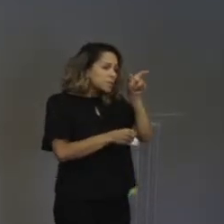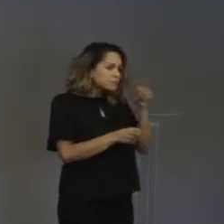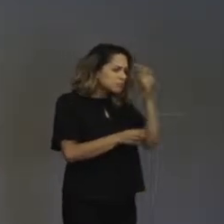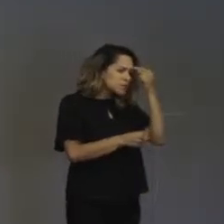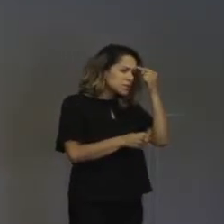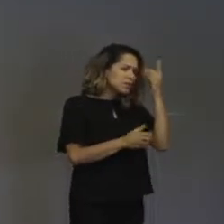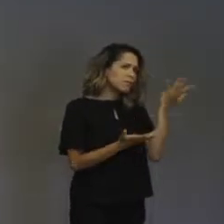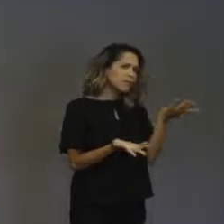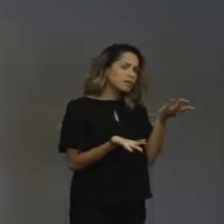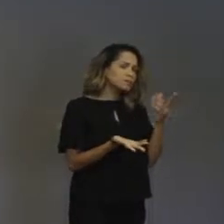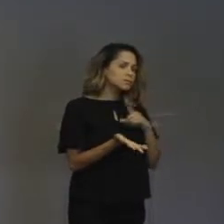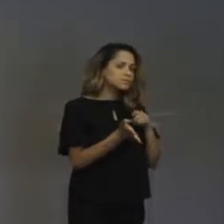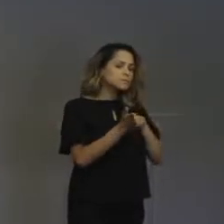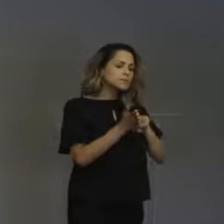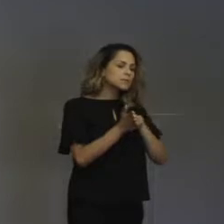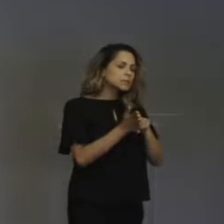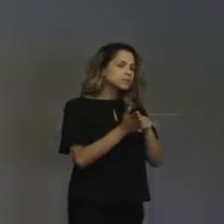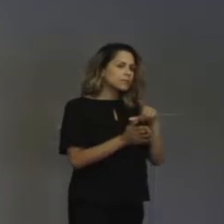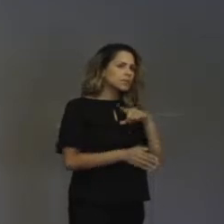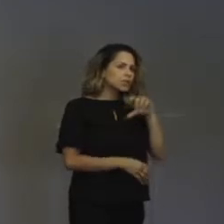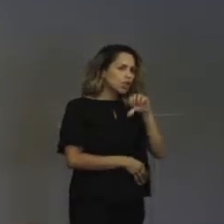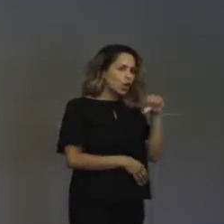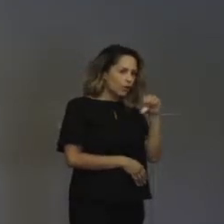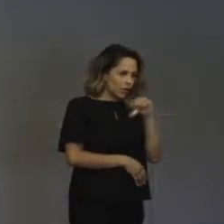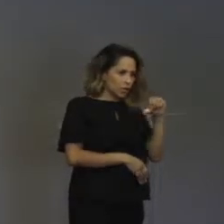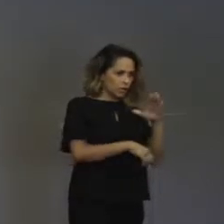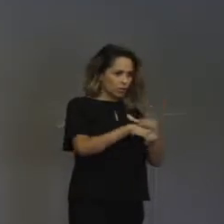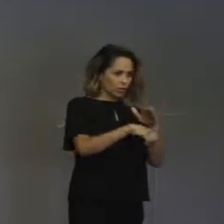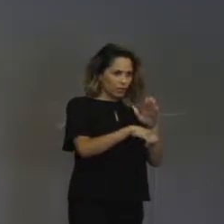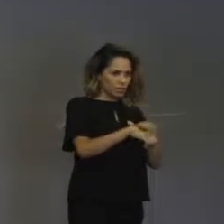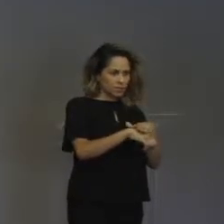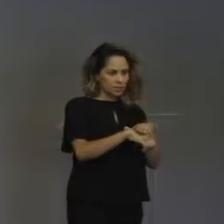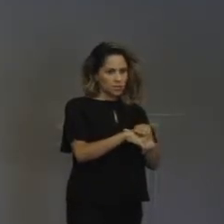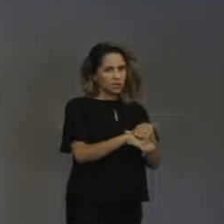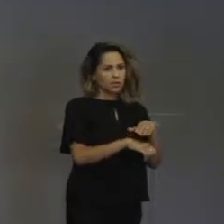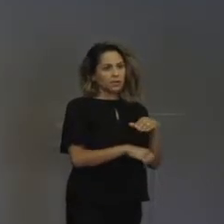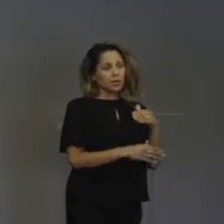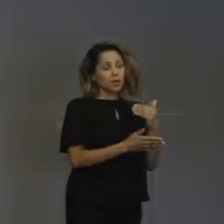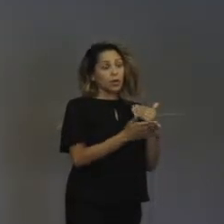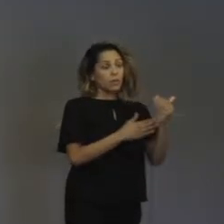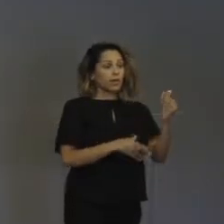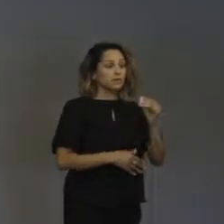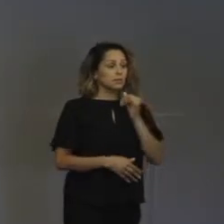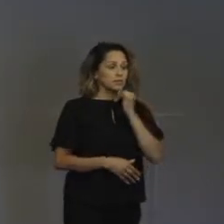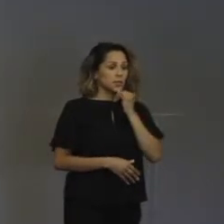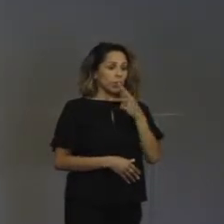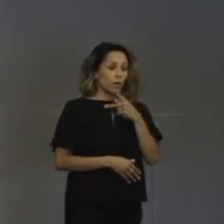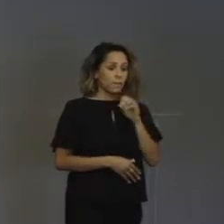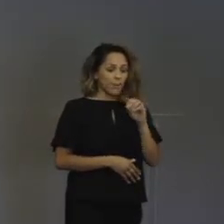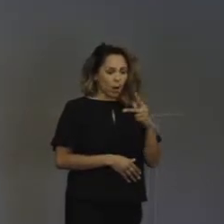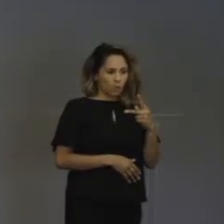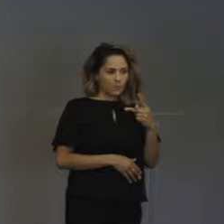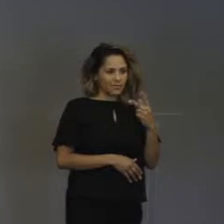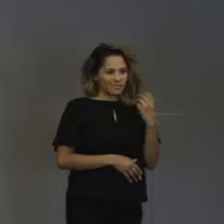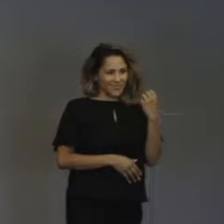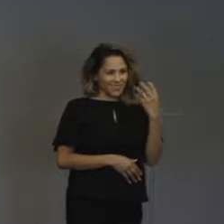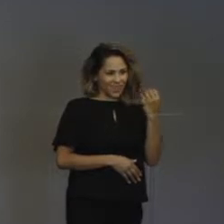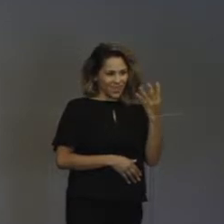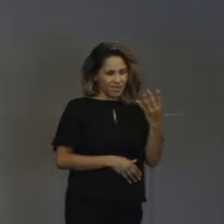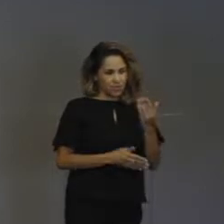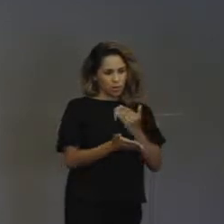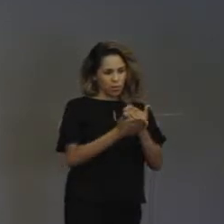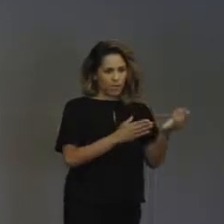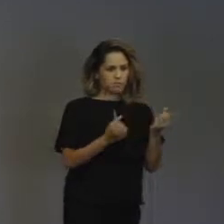gama enorme, praticamente metade das suas viagens do 99 Pop começam ou terminam num grande hub de transporte